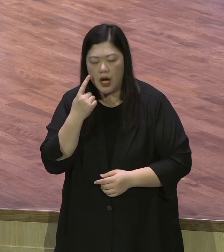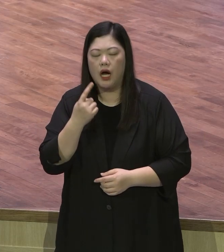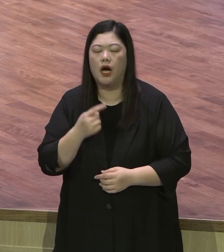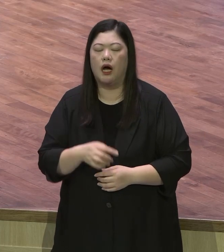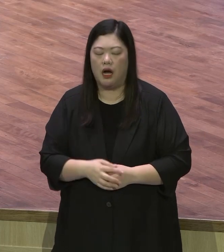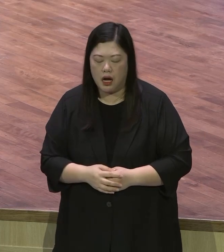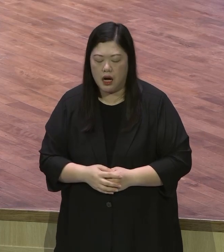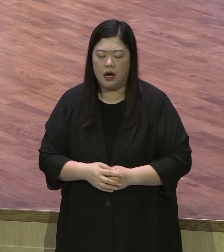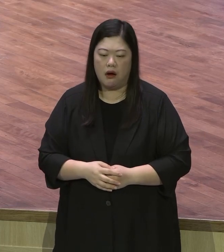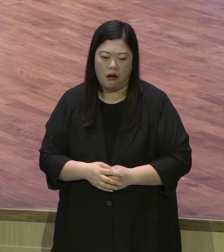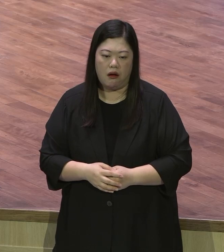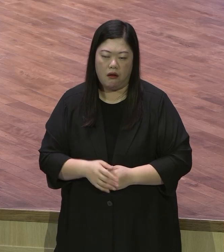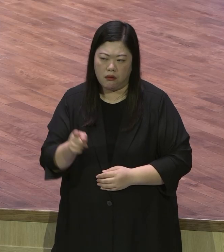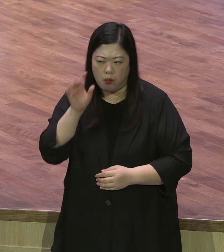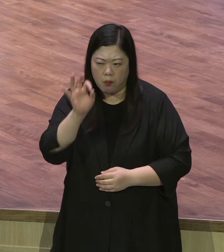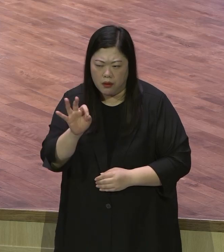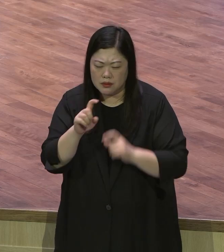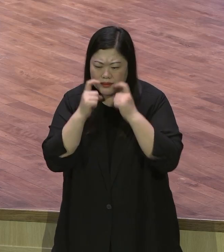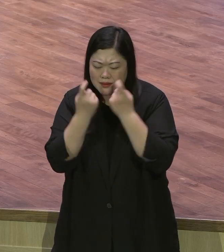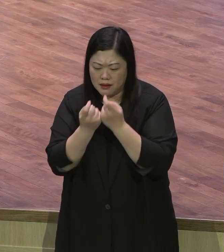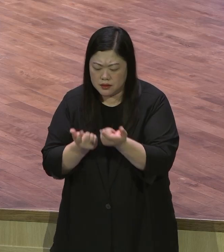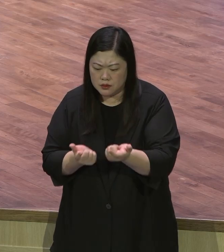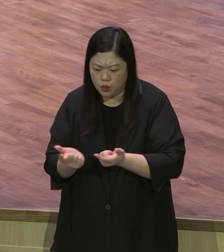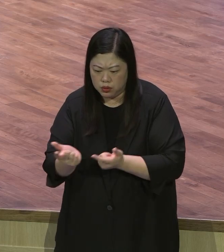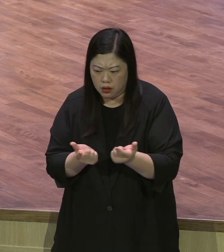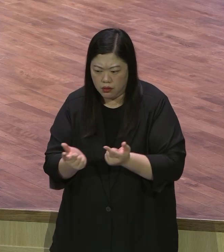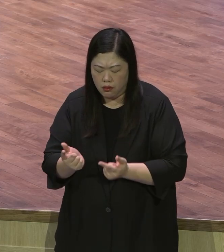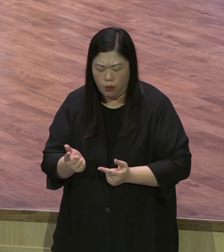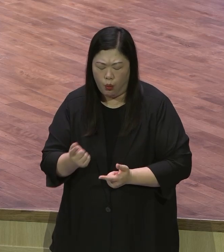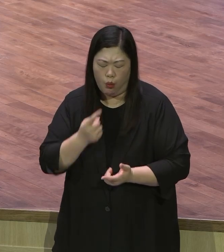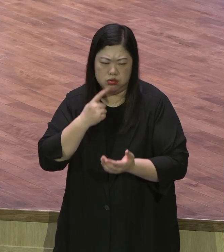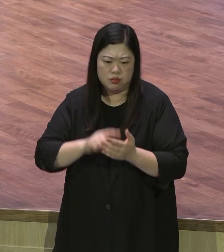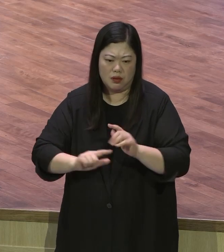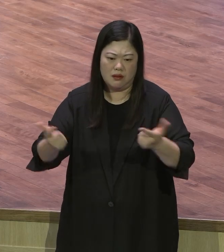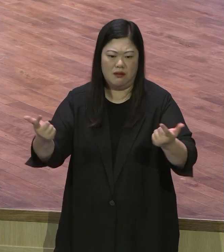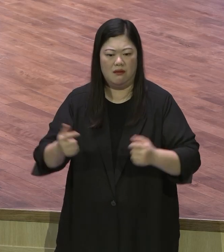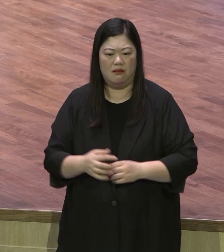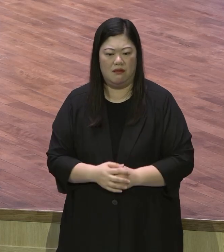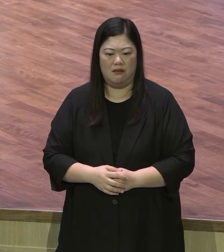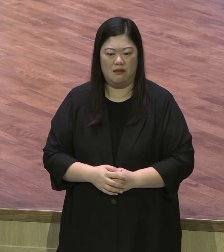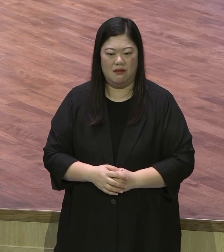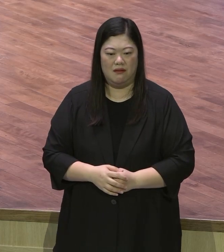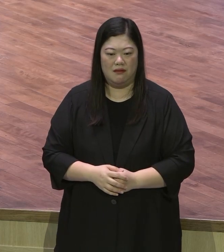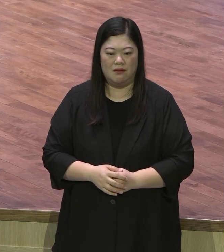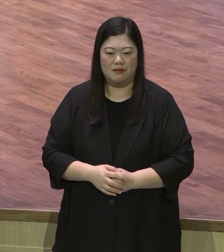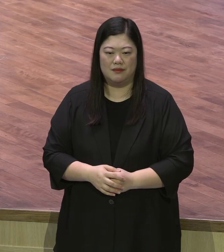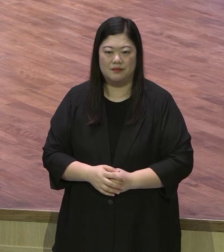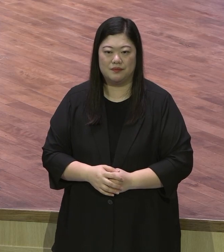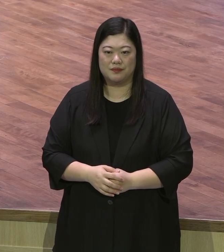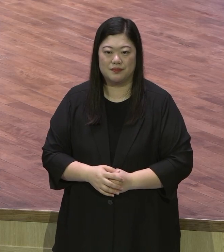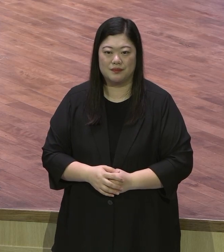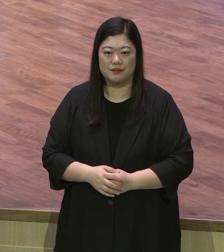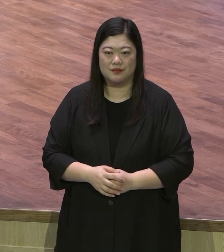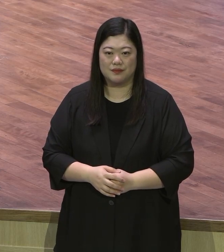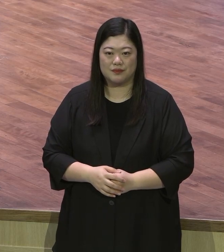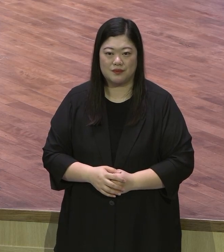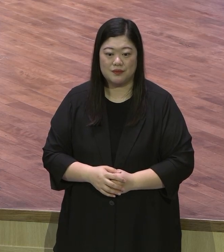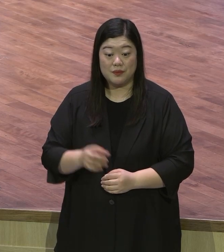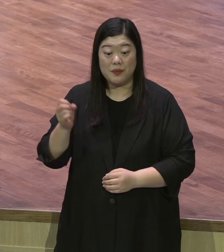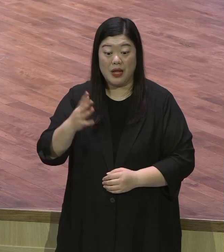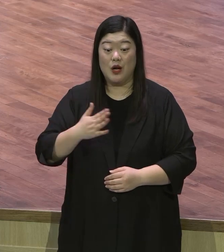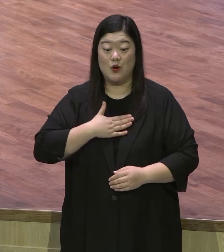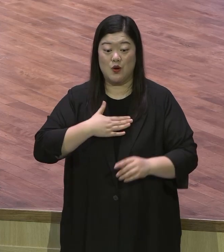그것도요 그 갱신하는 거 쉬운 게 아니거든요. 이 갱신 계획하는 그 내가 만나 우리 교단에서 뚱뚱한